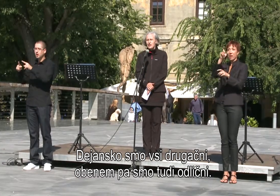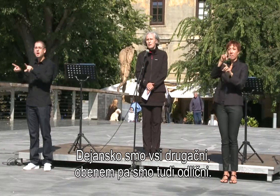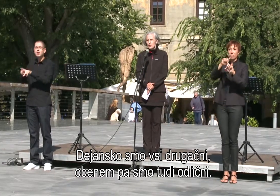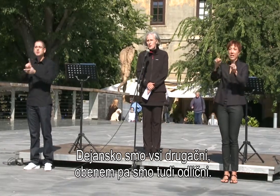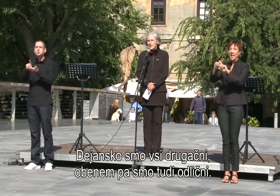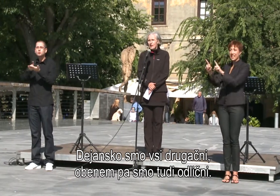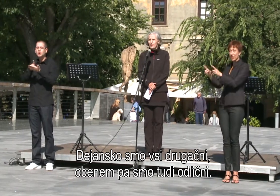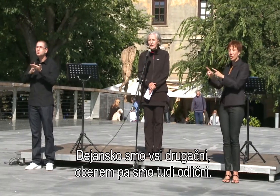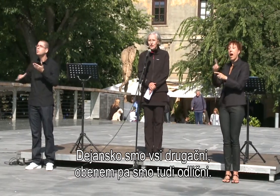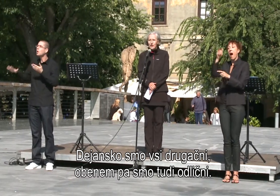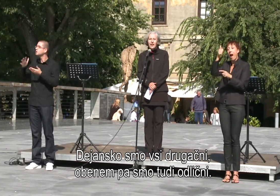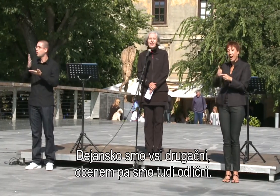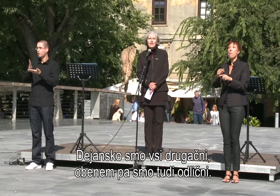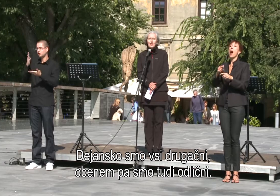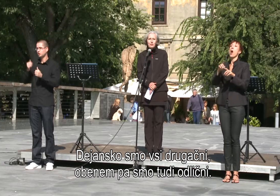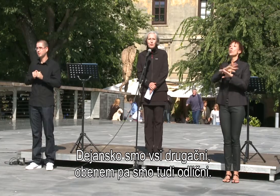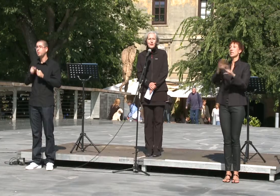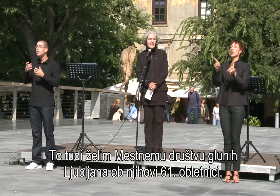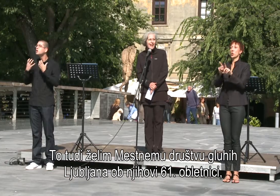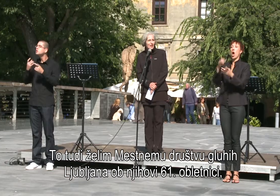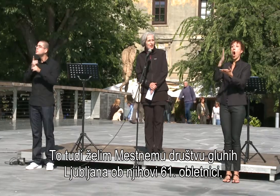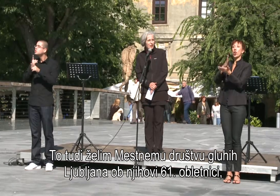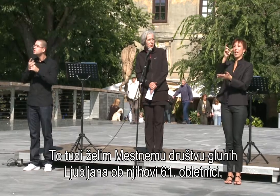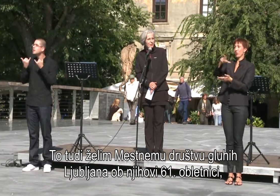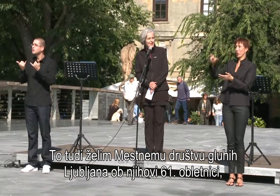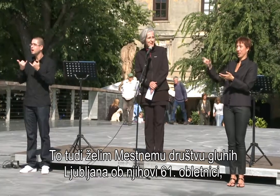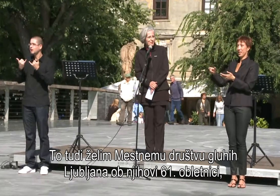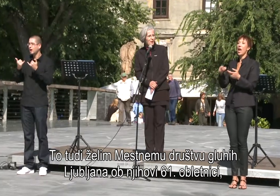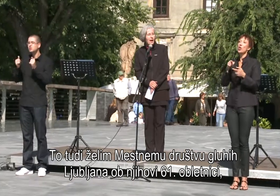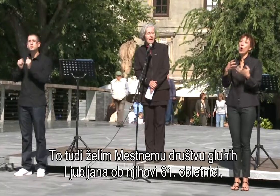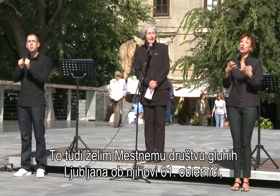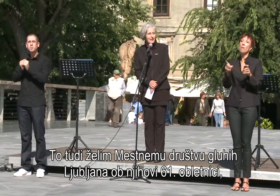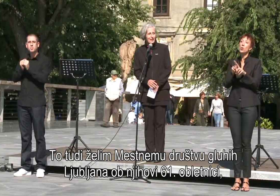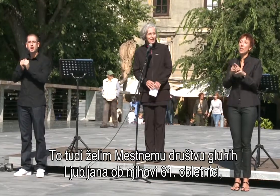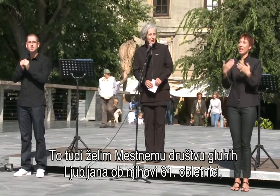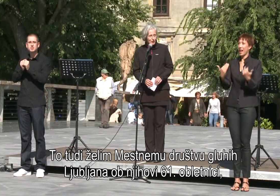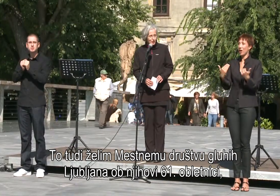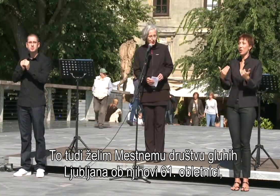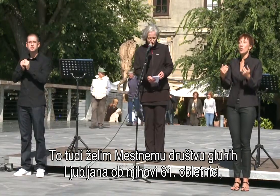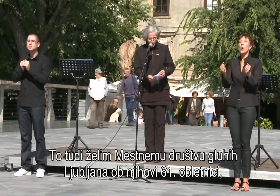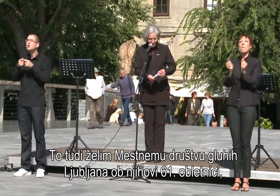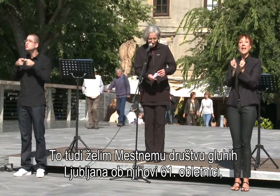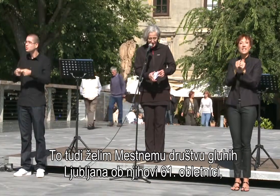pa vsi odlični. Kar želim tudi današnjemu mestnemu društvu,